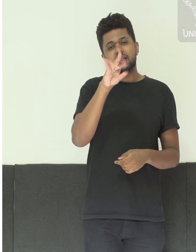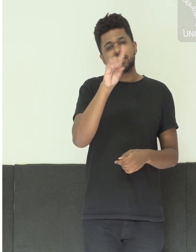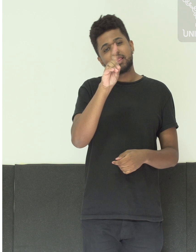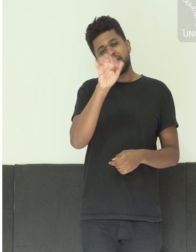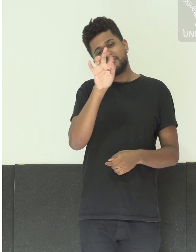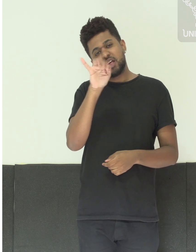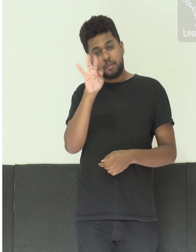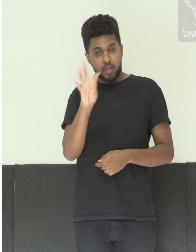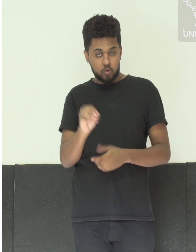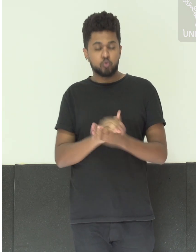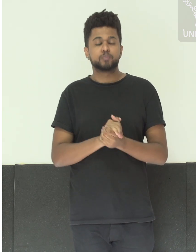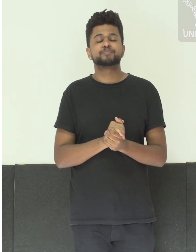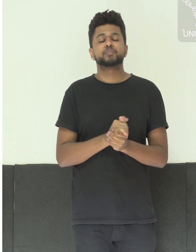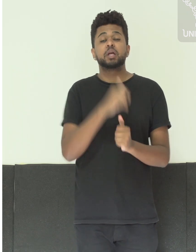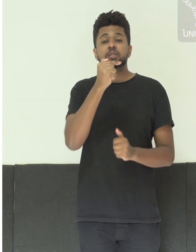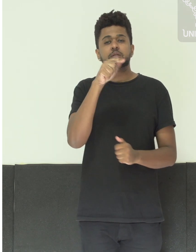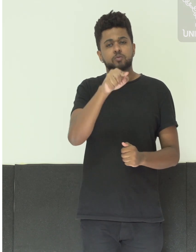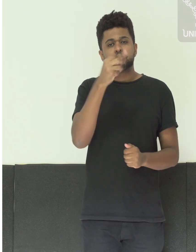invalidação/indeferimento.